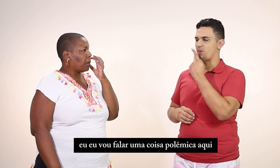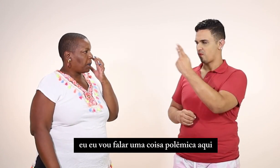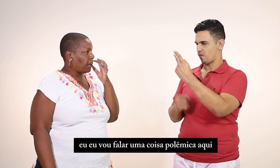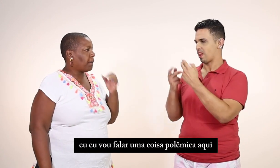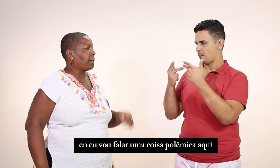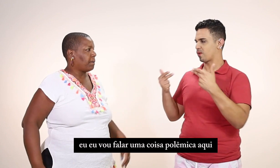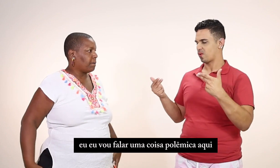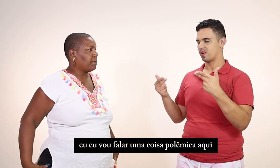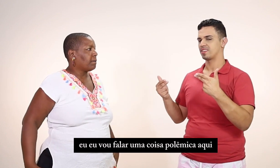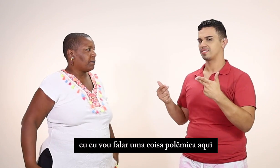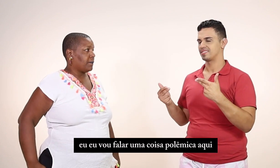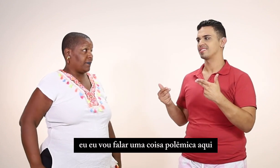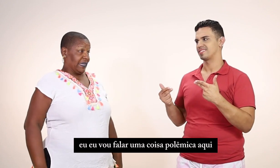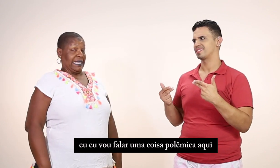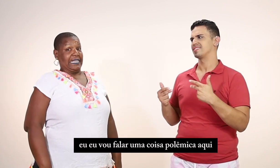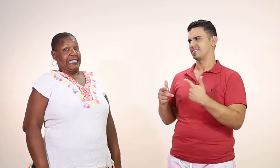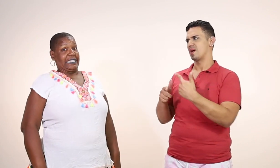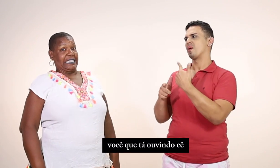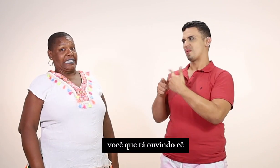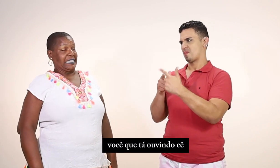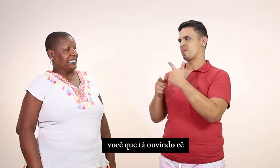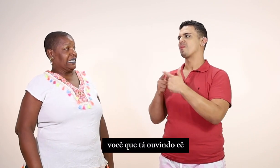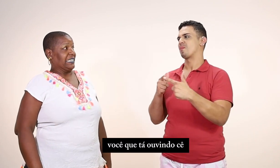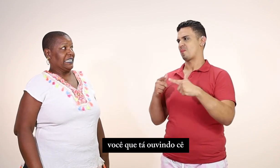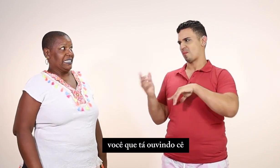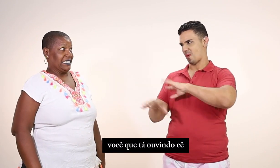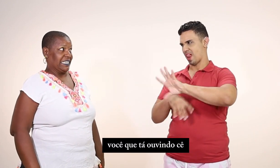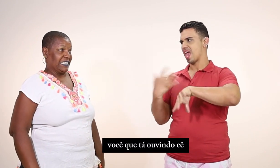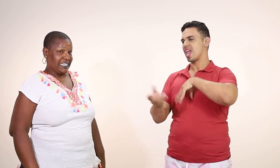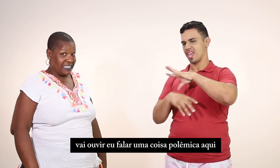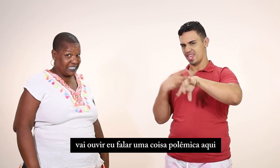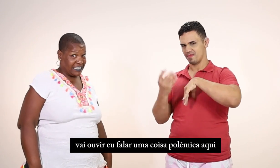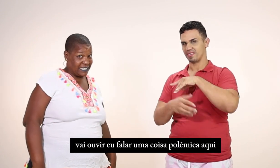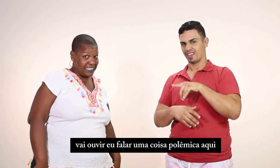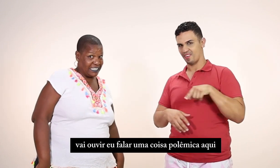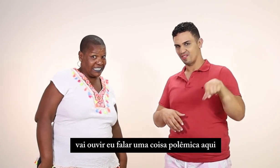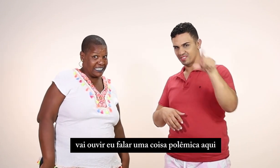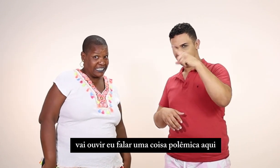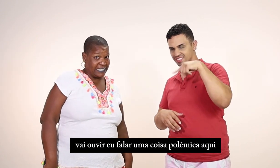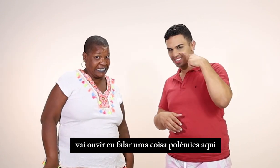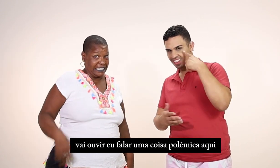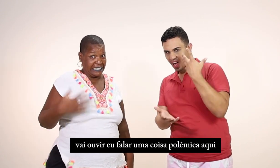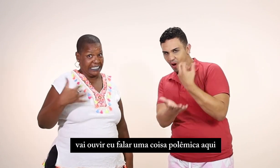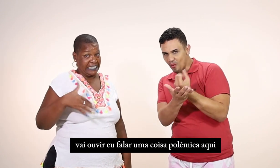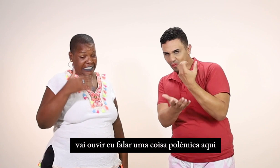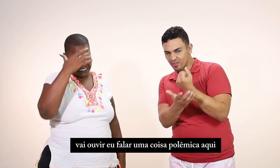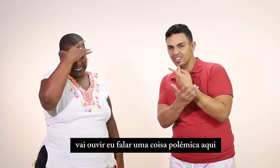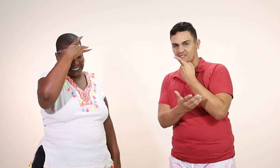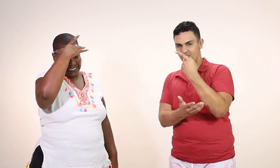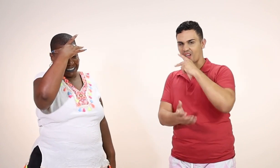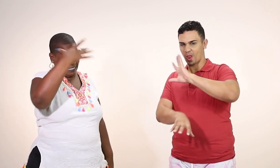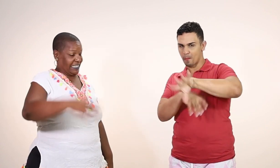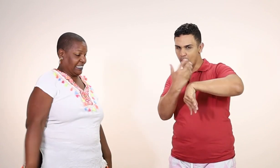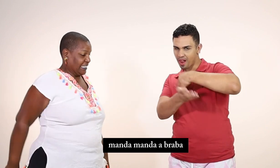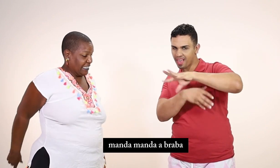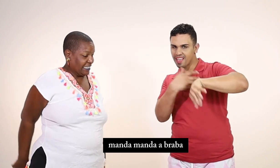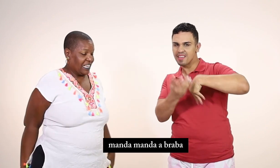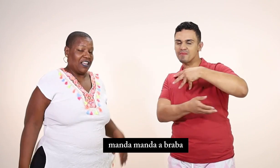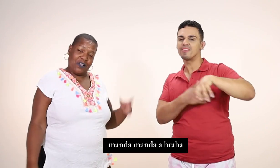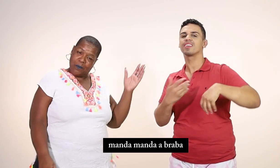coisa polêmica aqui. Você que tá ouvindo, você vai ouvir eu falar uma coisa polêmica aqui. Manda